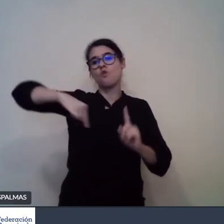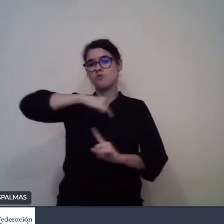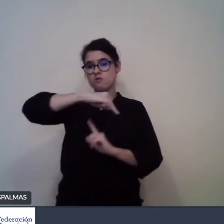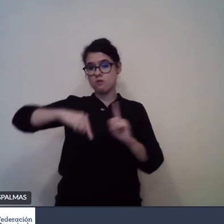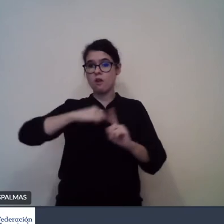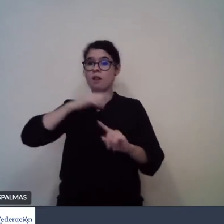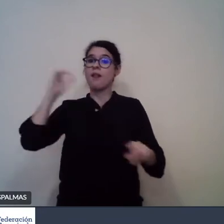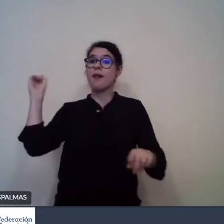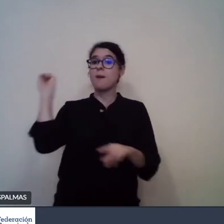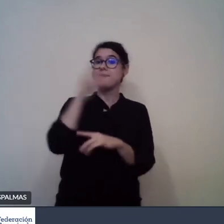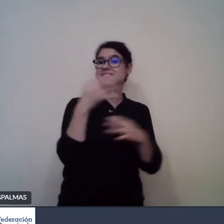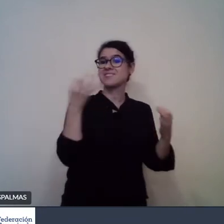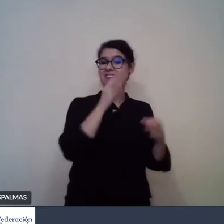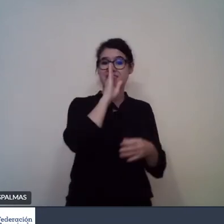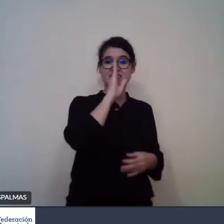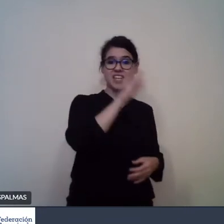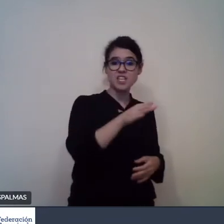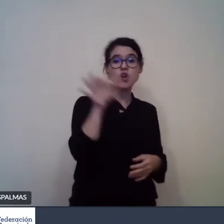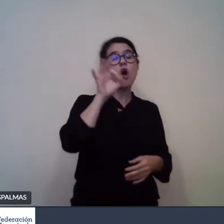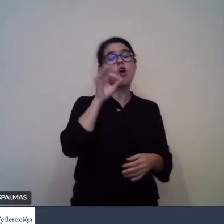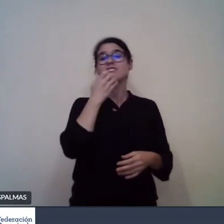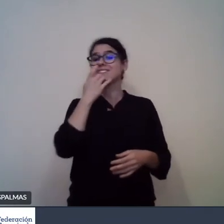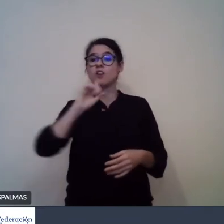si no vendría desde aquí a aquí.